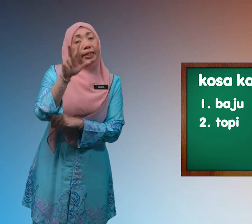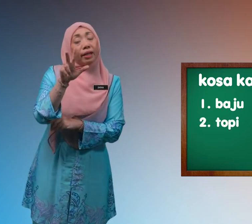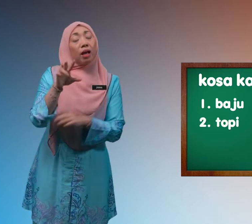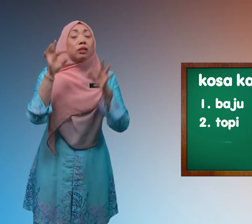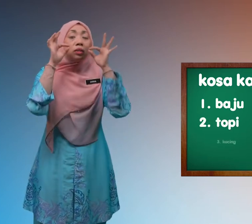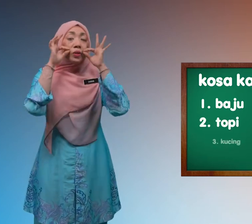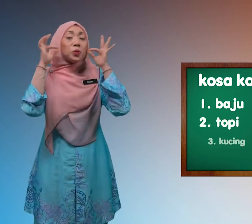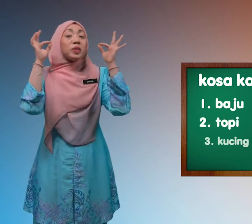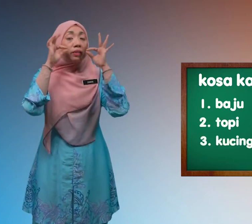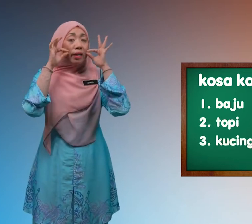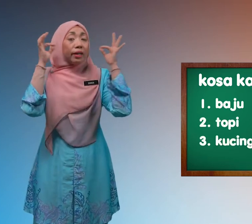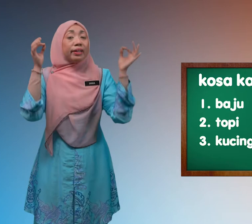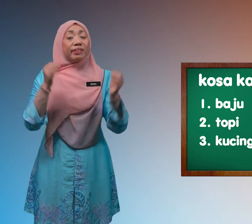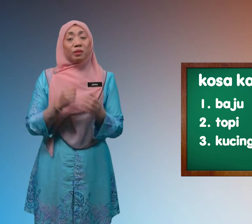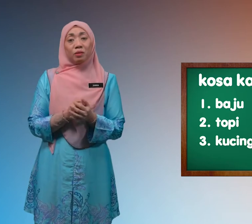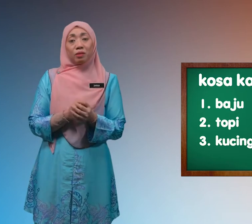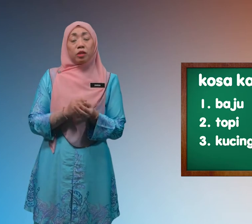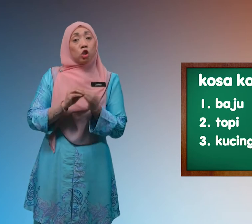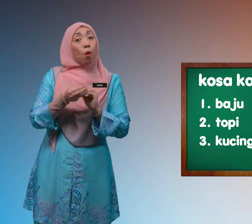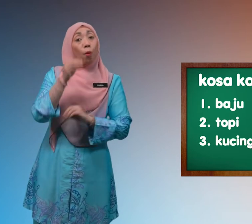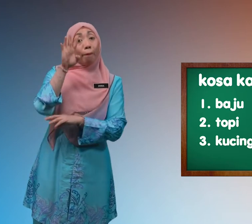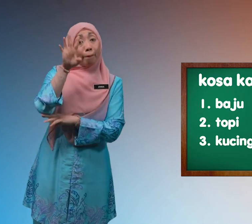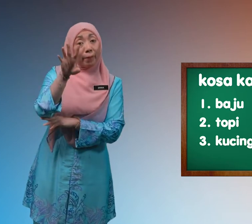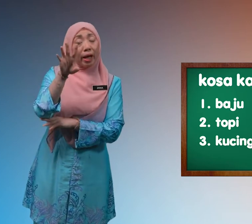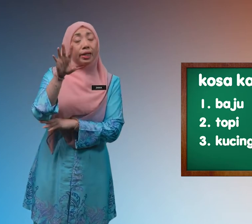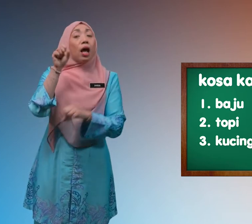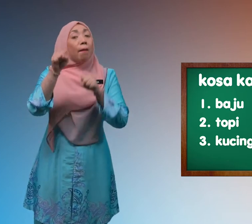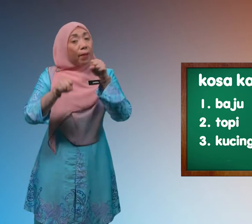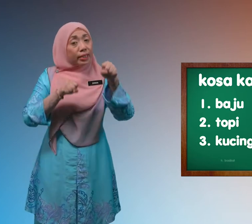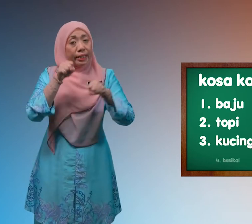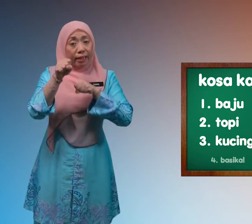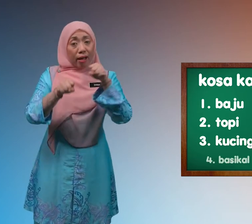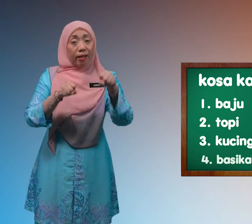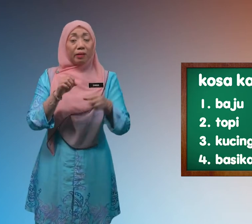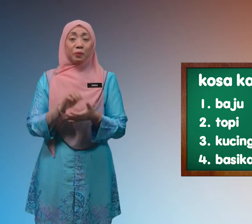3, kucing. Nombor 4, basikal.